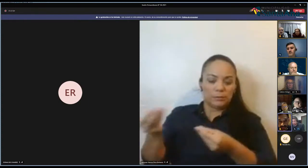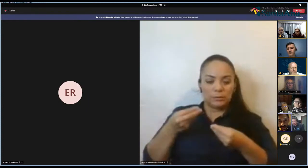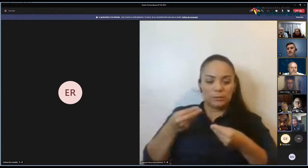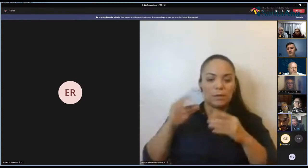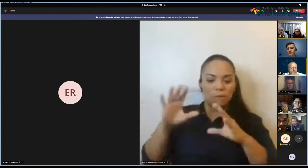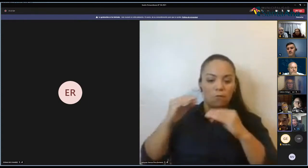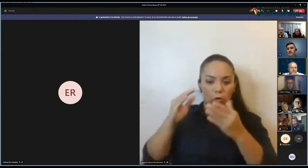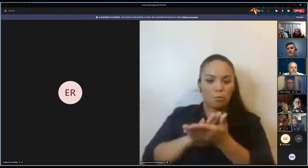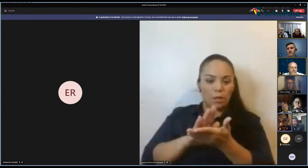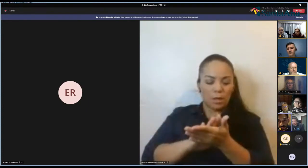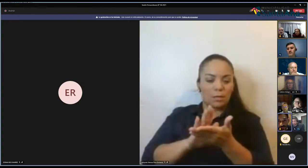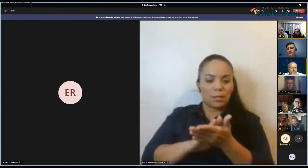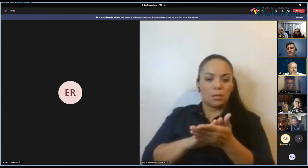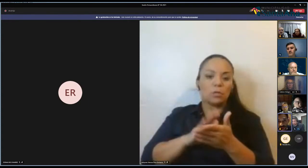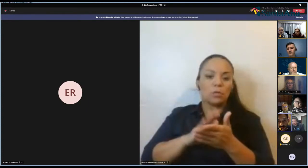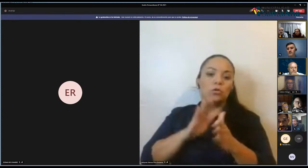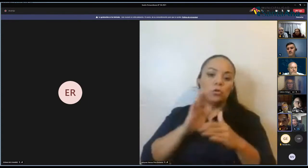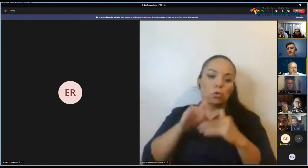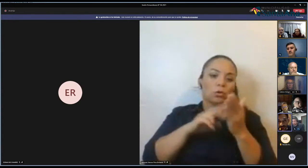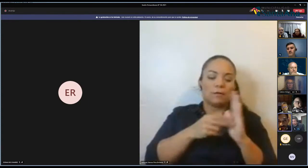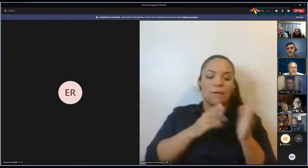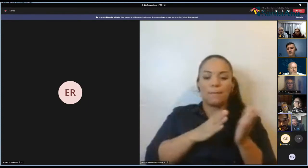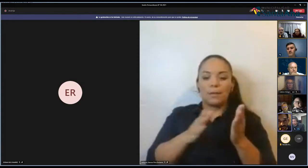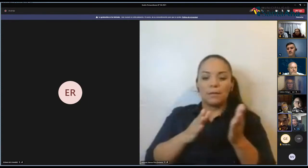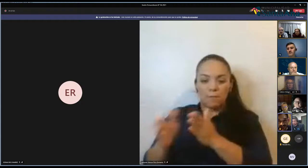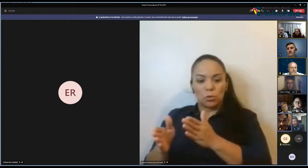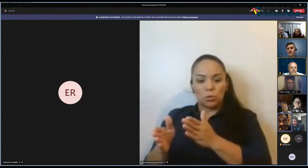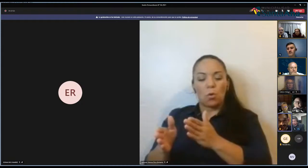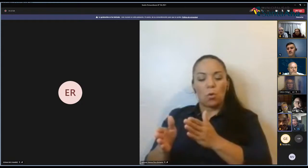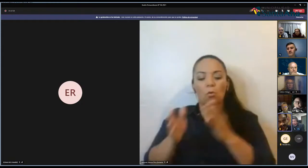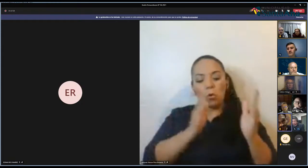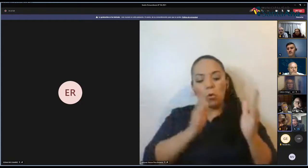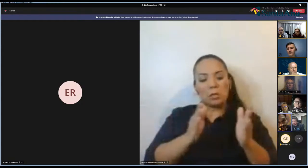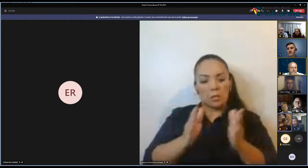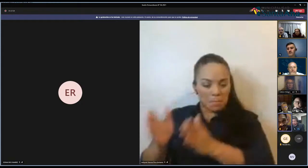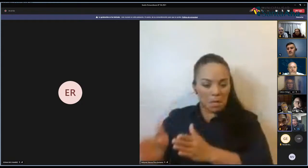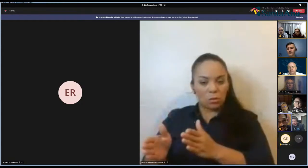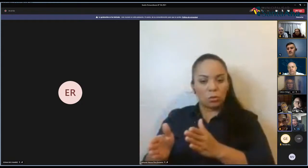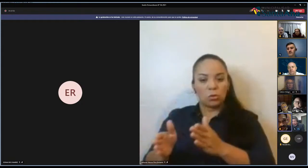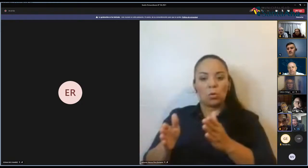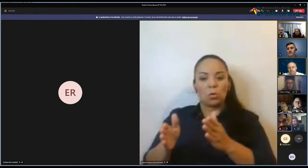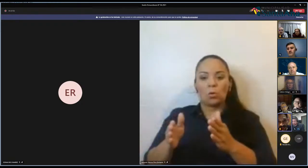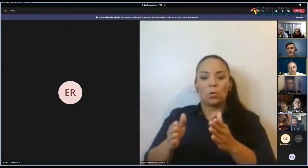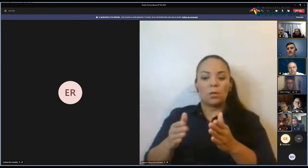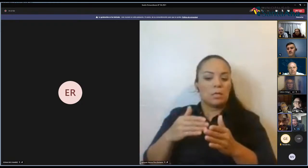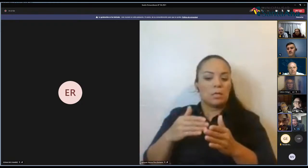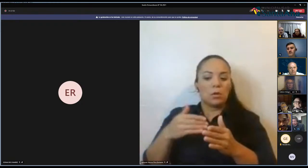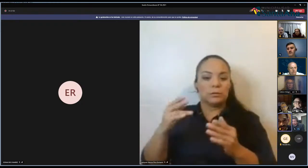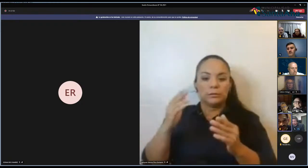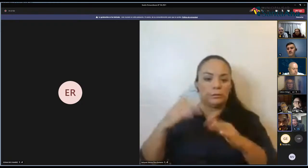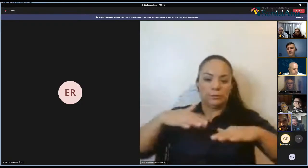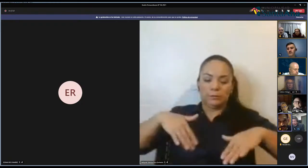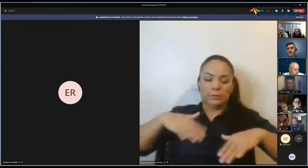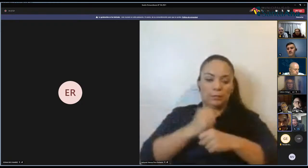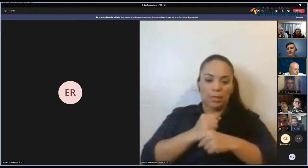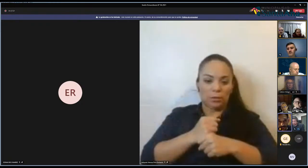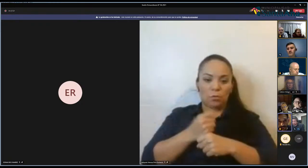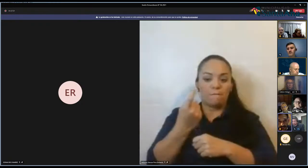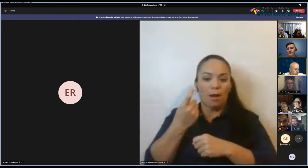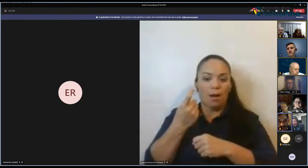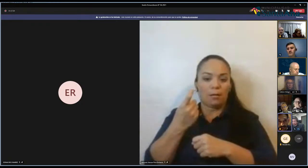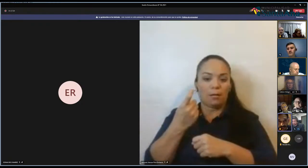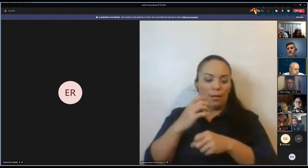implica la planificación urbana y el ordenamiento y lo que nos está haciendo verdad y lo que falta por hacer